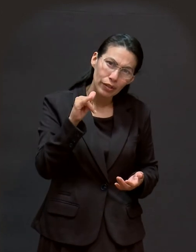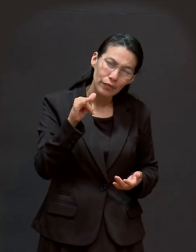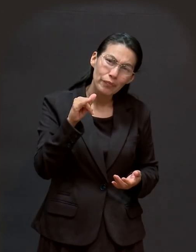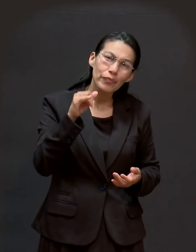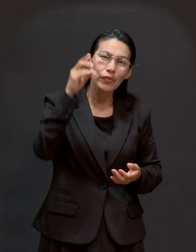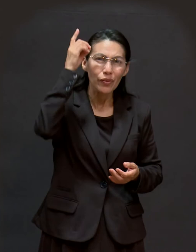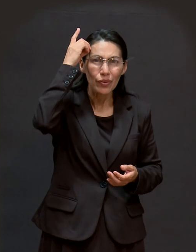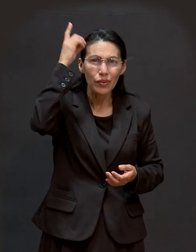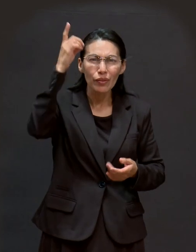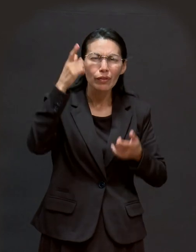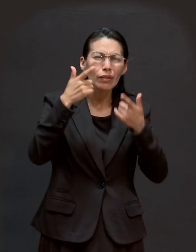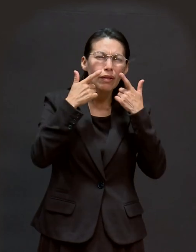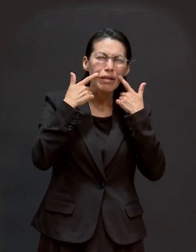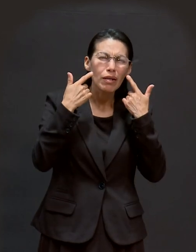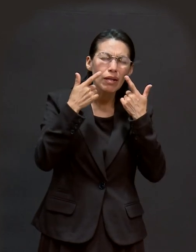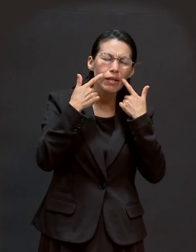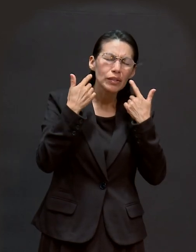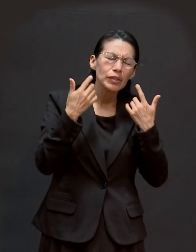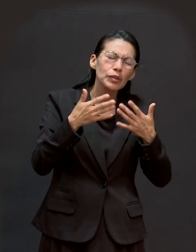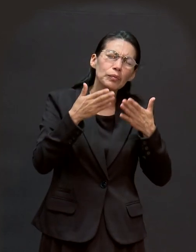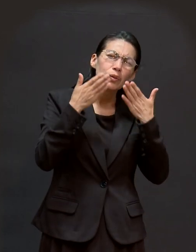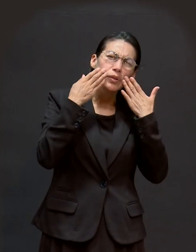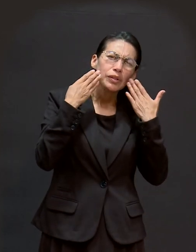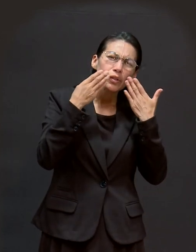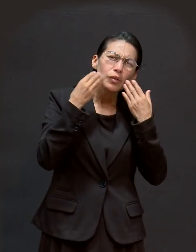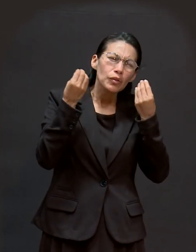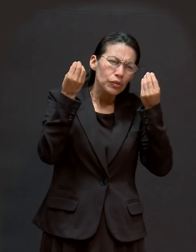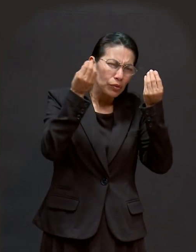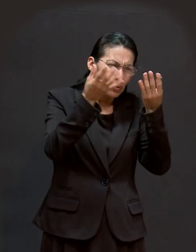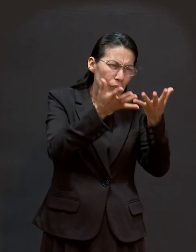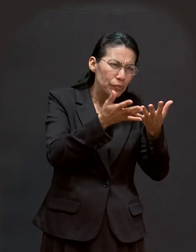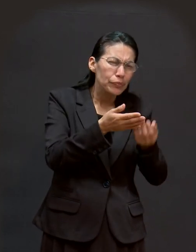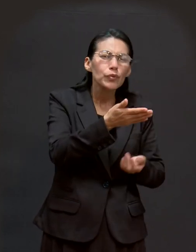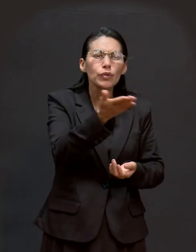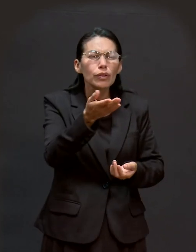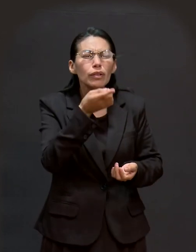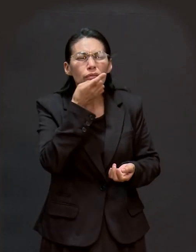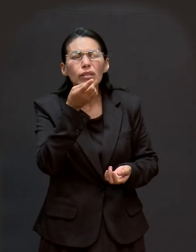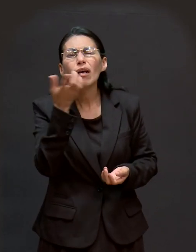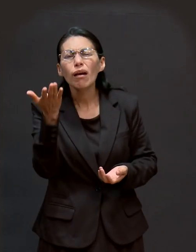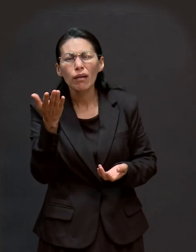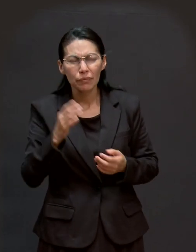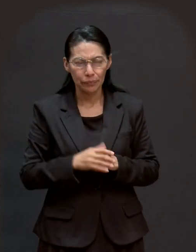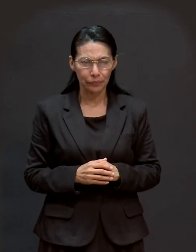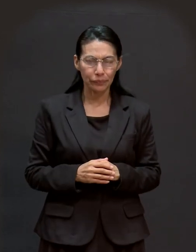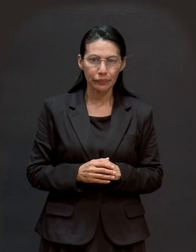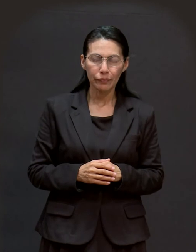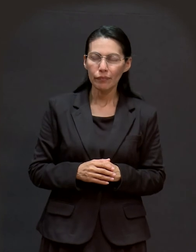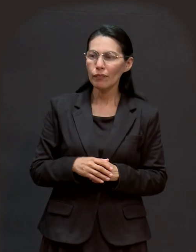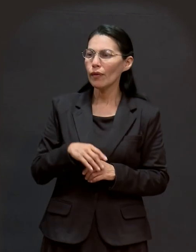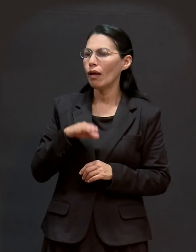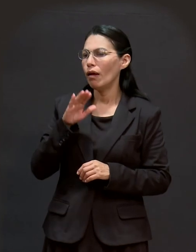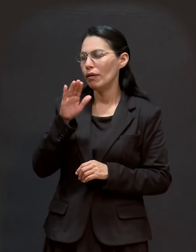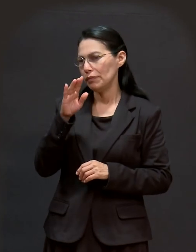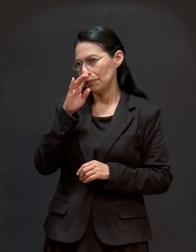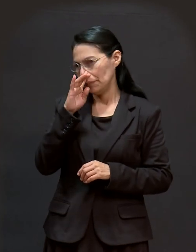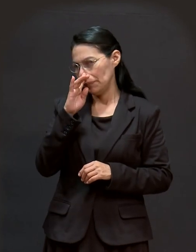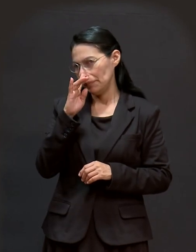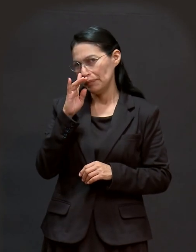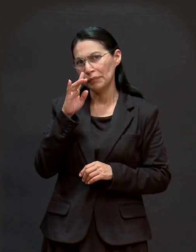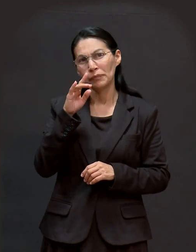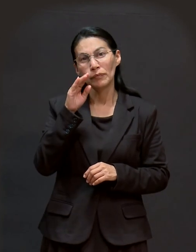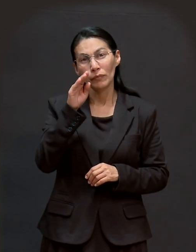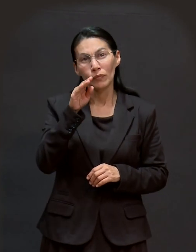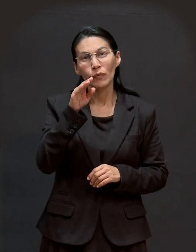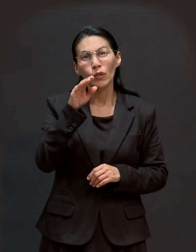de gracia y misericordia capellanes que le dirían ustedes a jolie jolie no